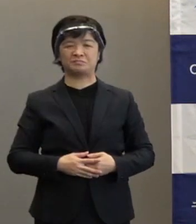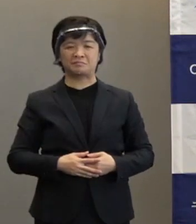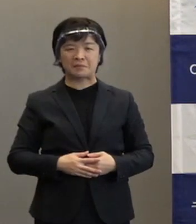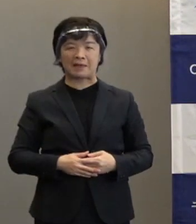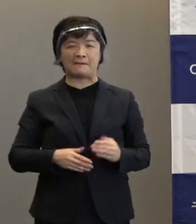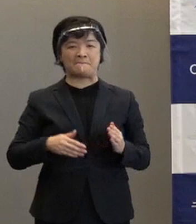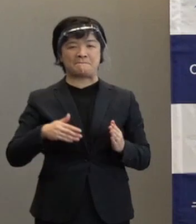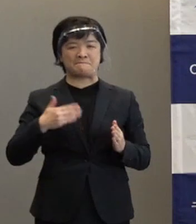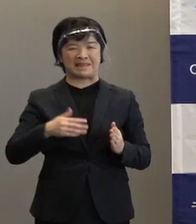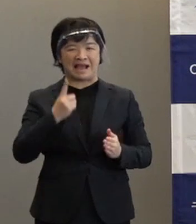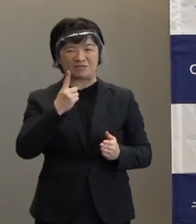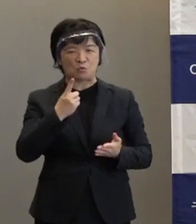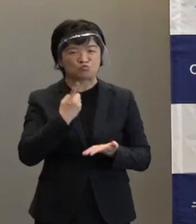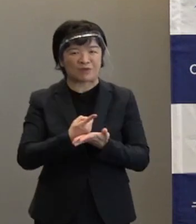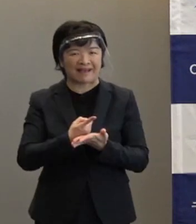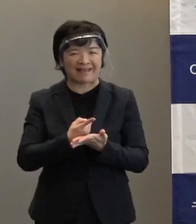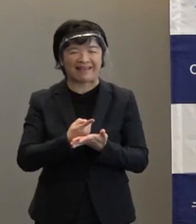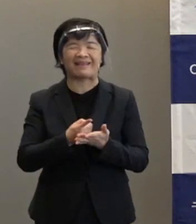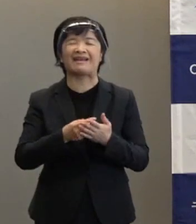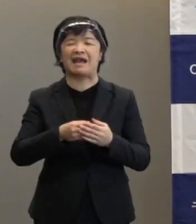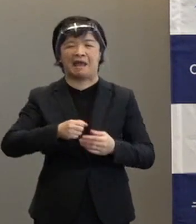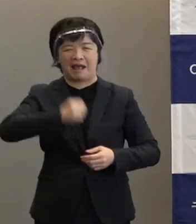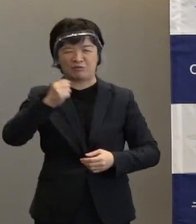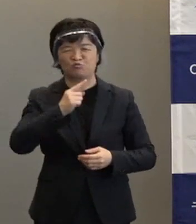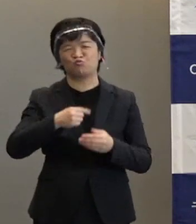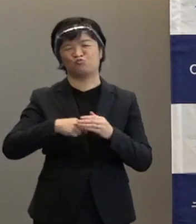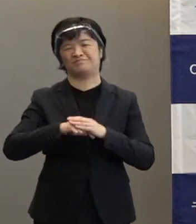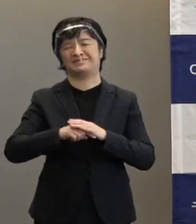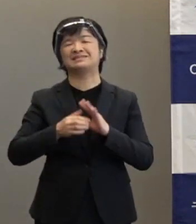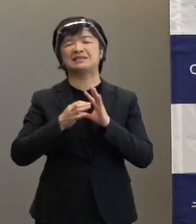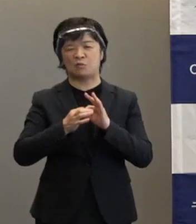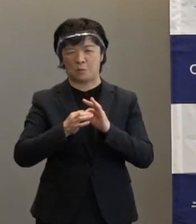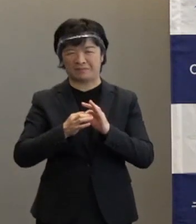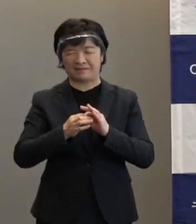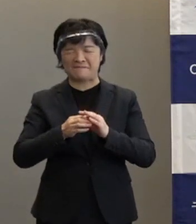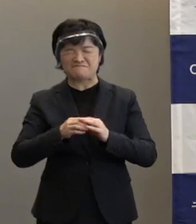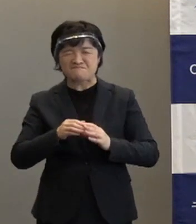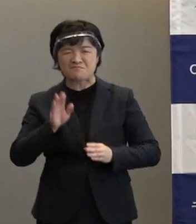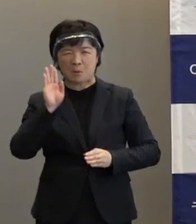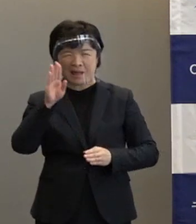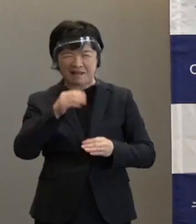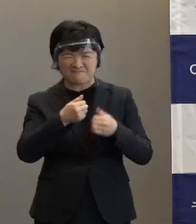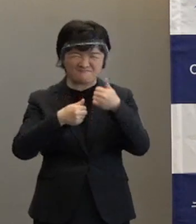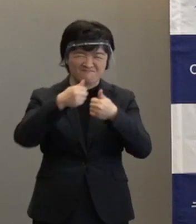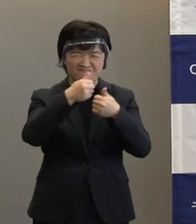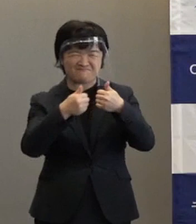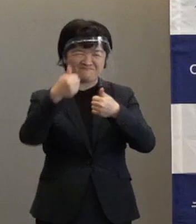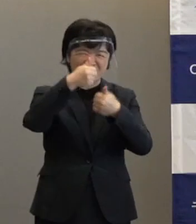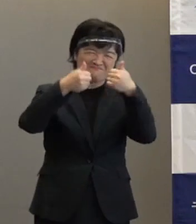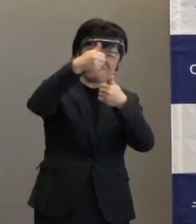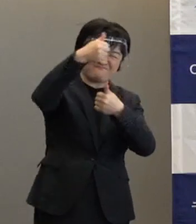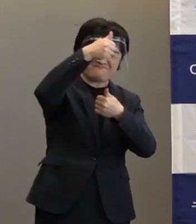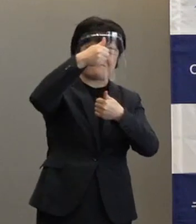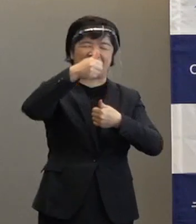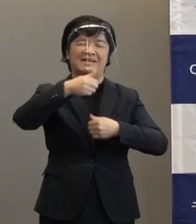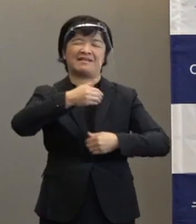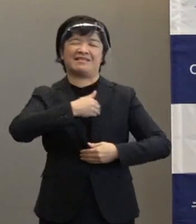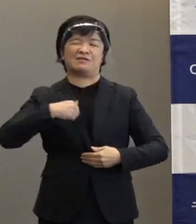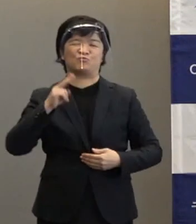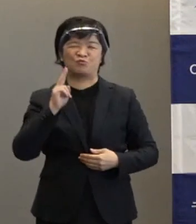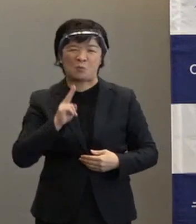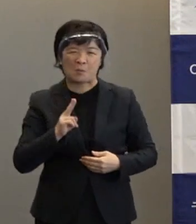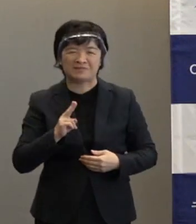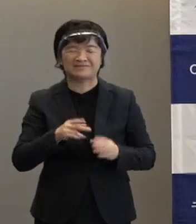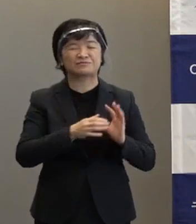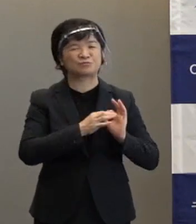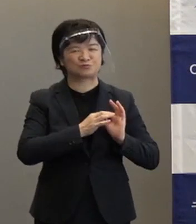1勝ですから、なんとかあの決勝にトーナメントの方に、進出できるように引き続き